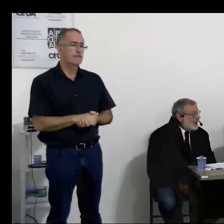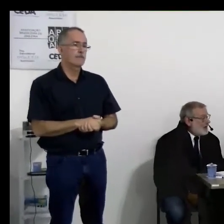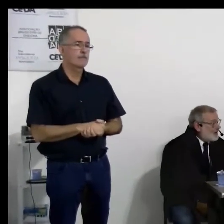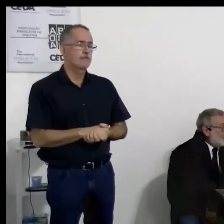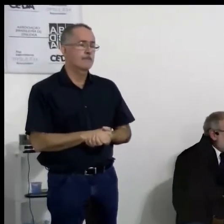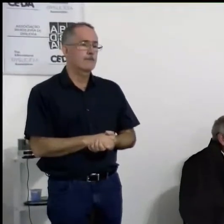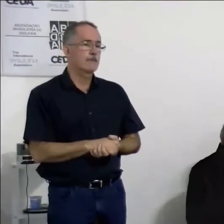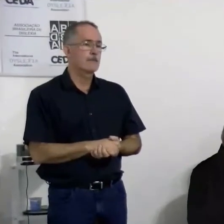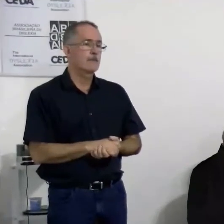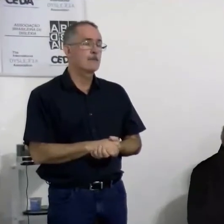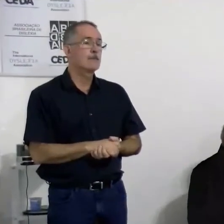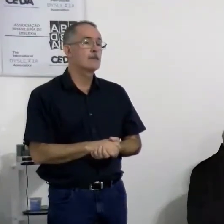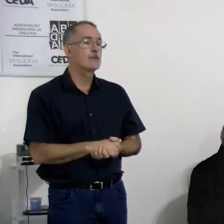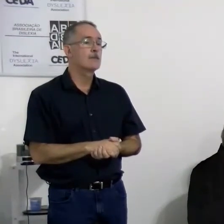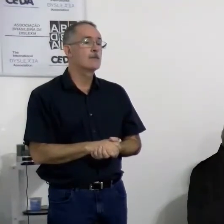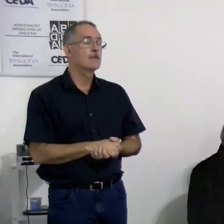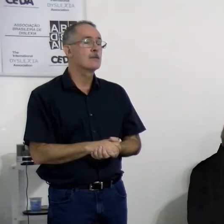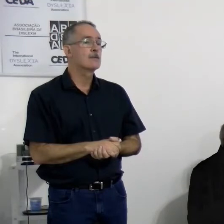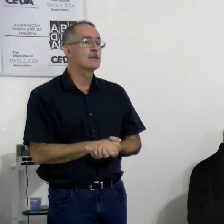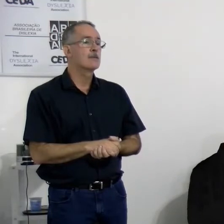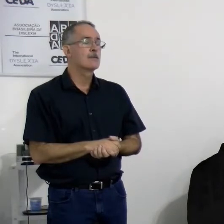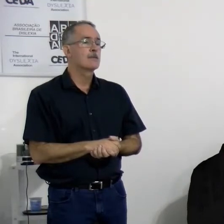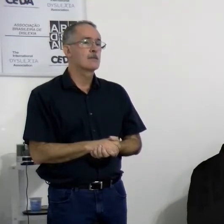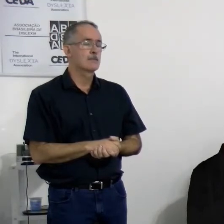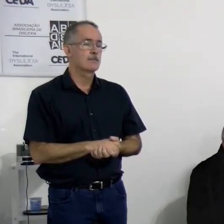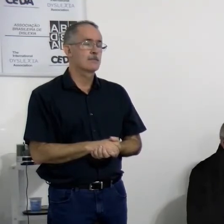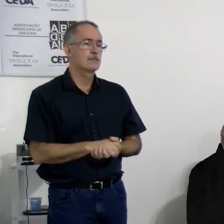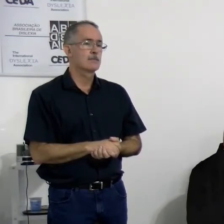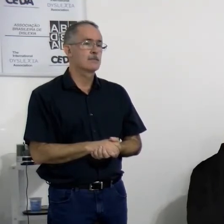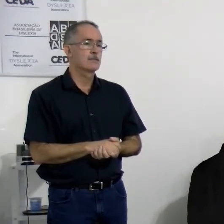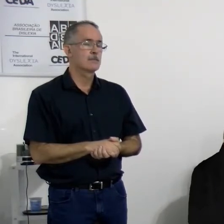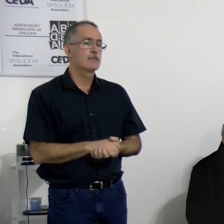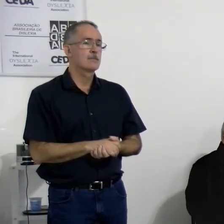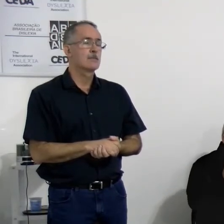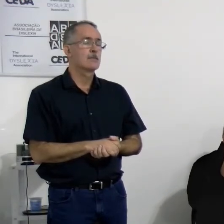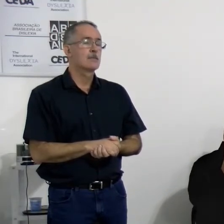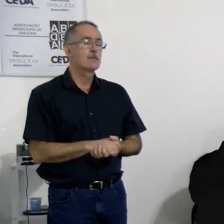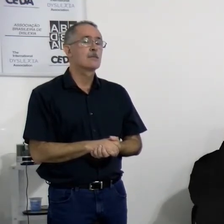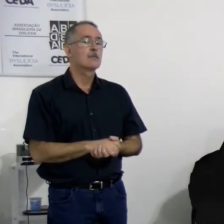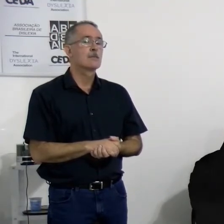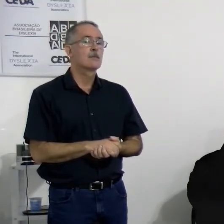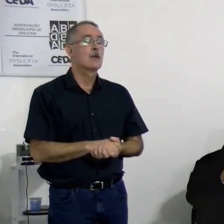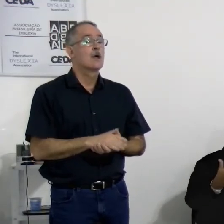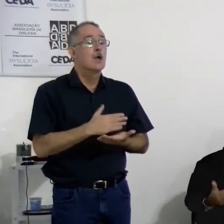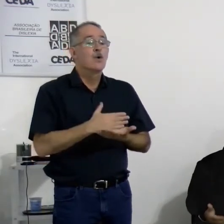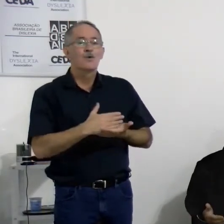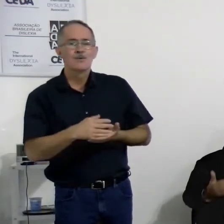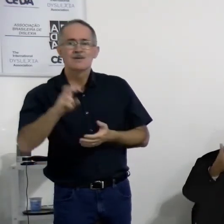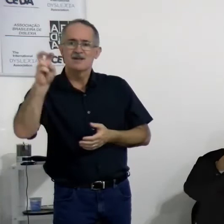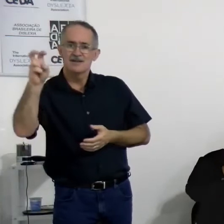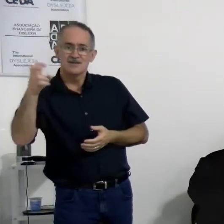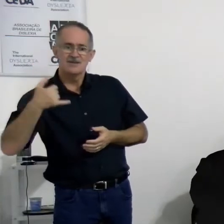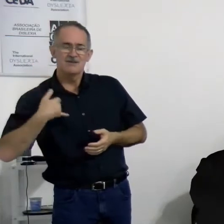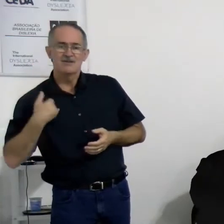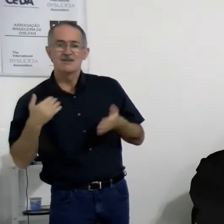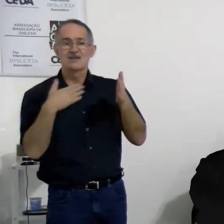right now is in those early 3 years, three or four. Então, é de 5 a 10 anos,